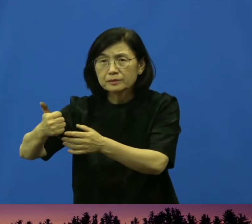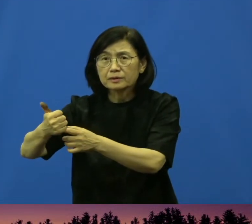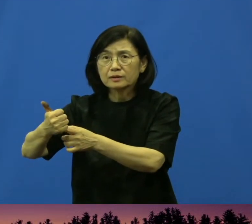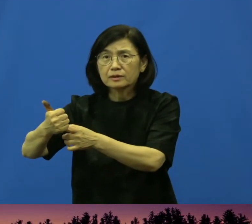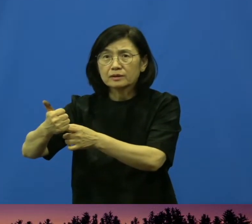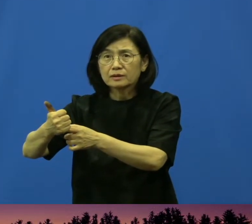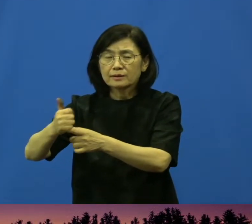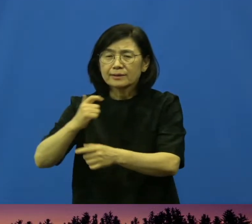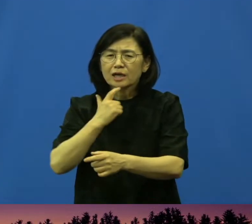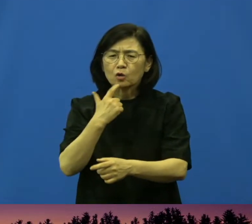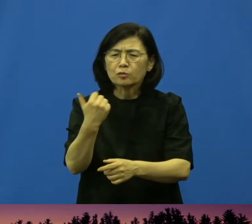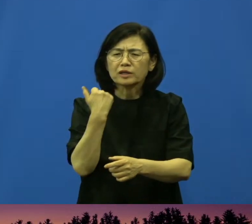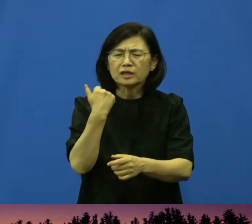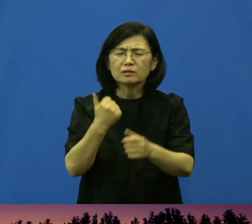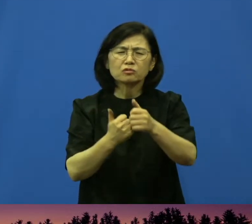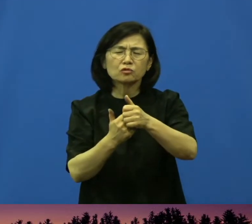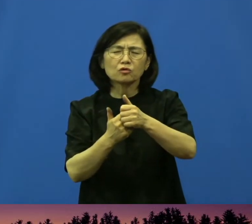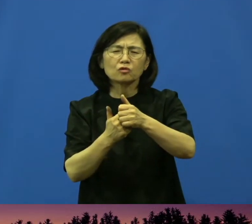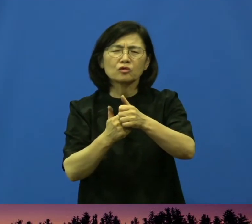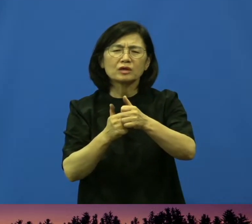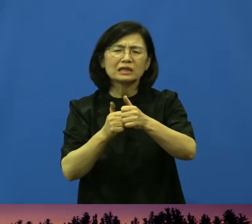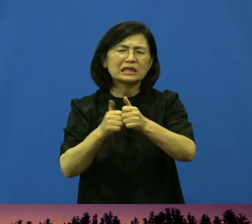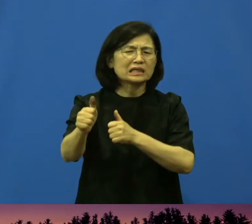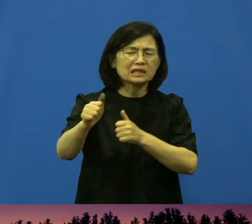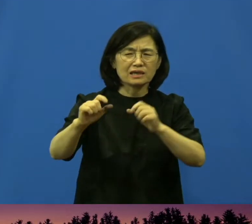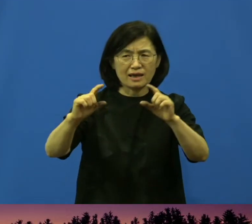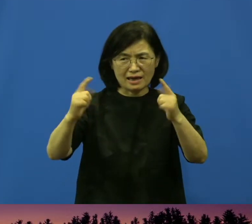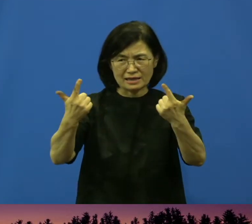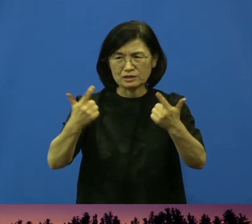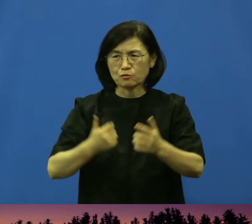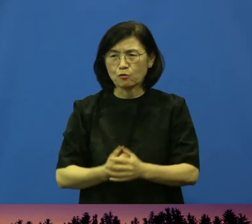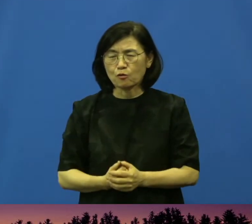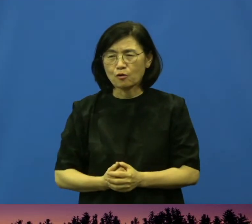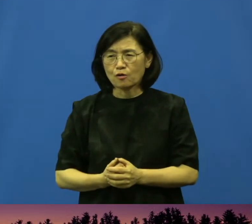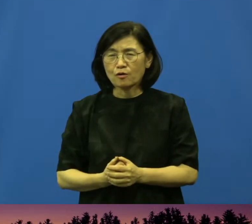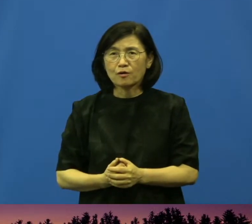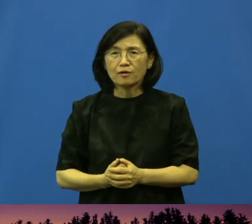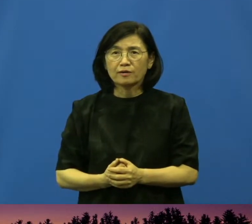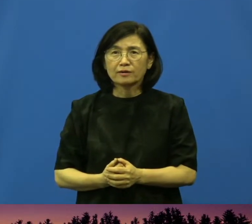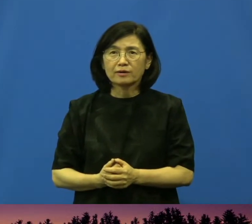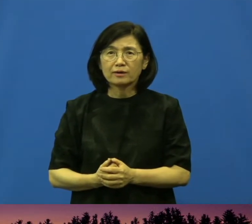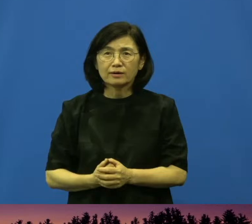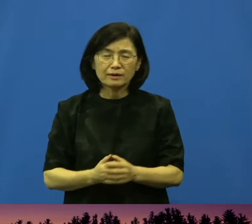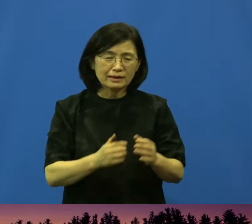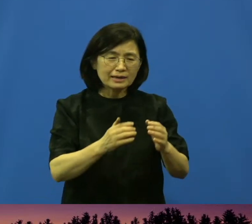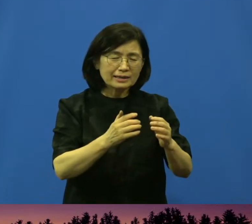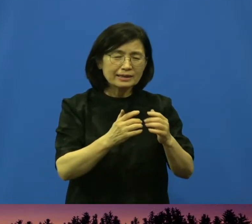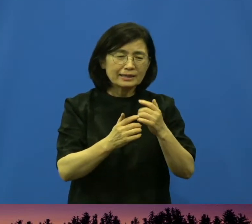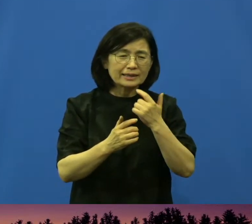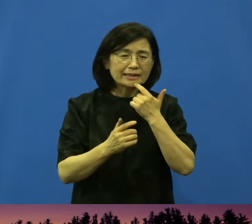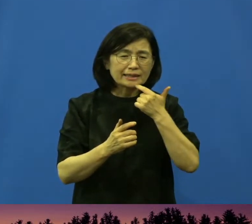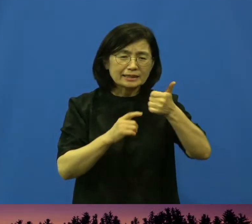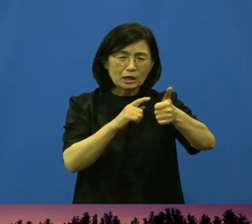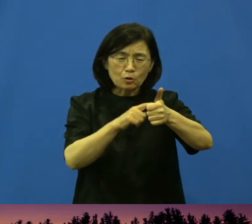힘으로 이긴 게 아니에요. 이 지금 실험을 보면. 그리고 하나님을 어떻게 이길 수가 있겠습니까?